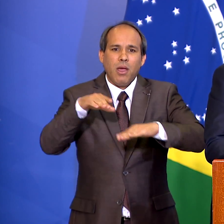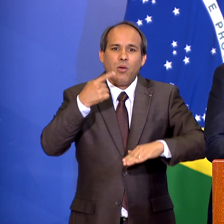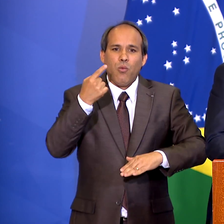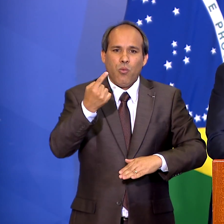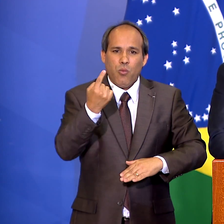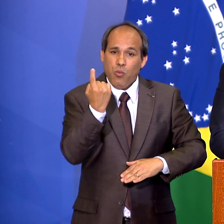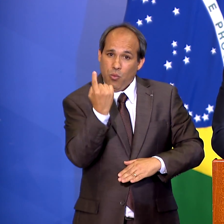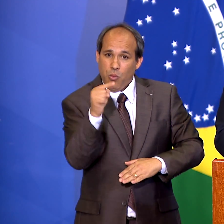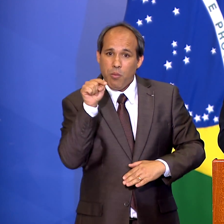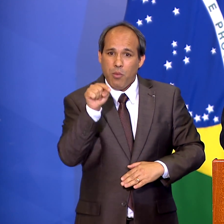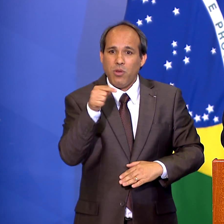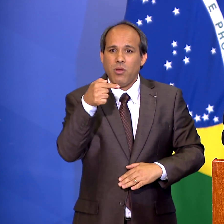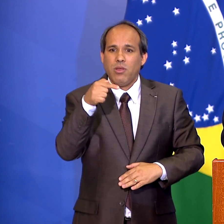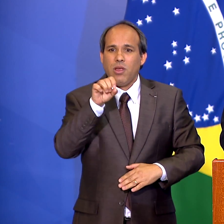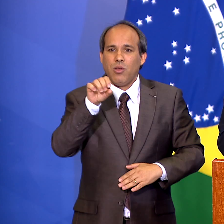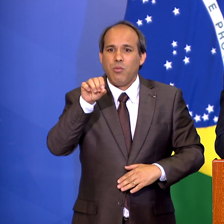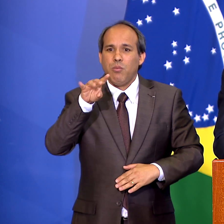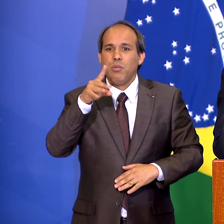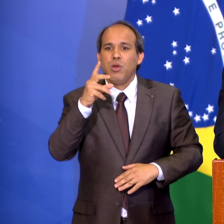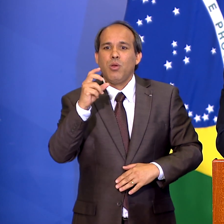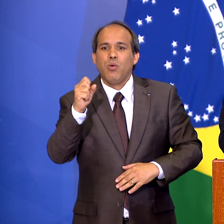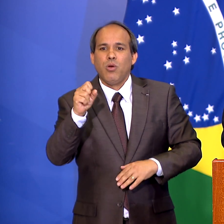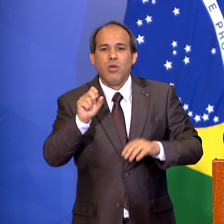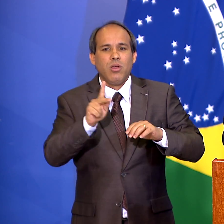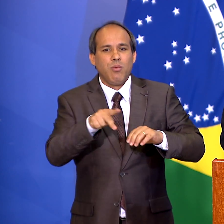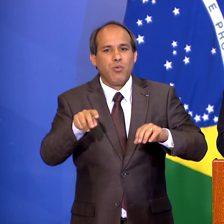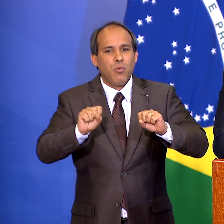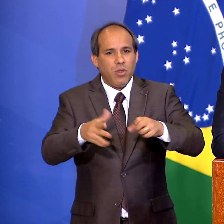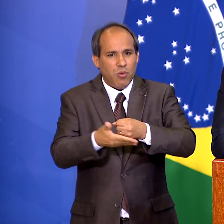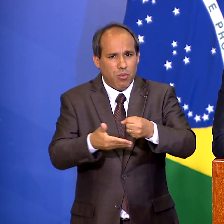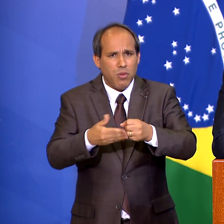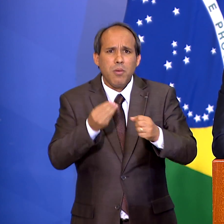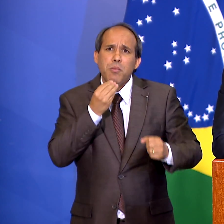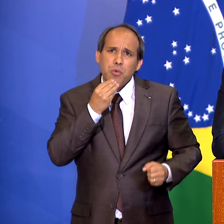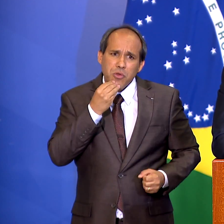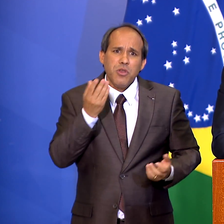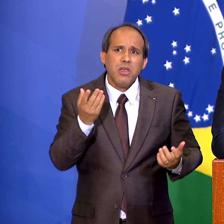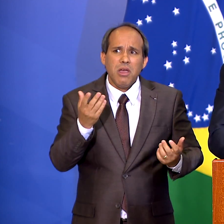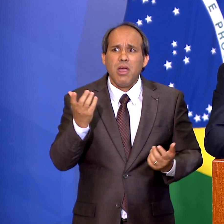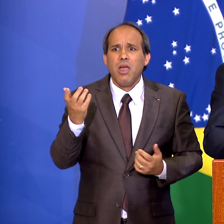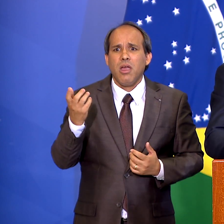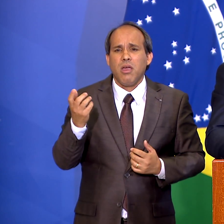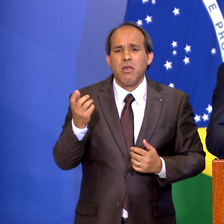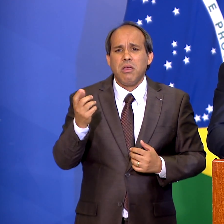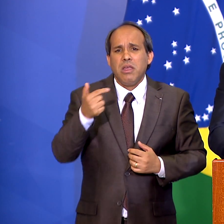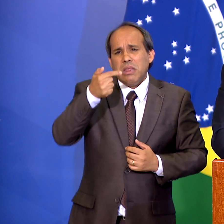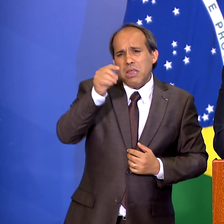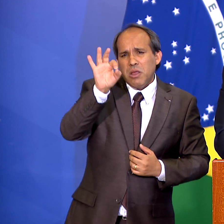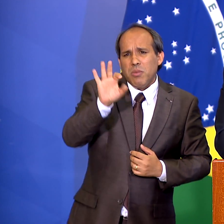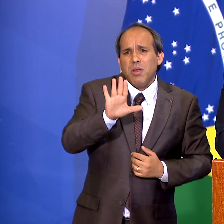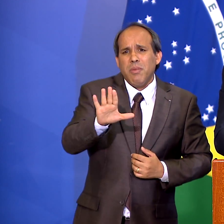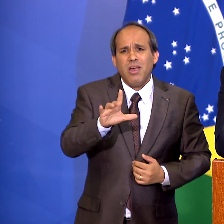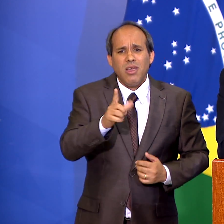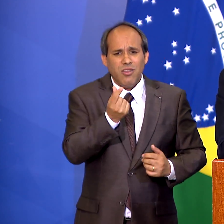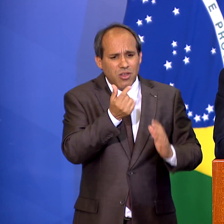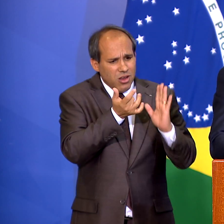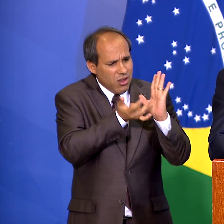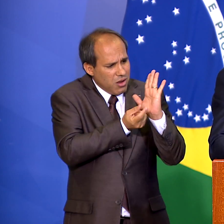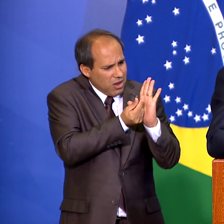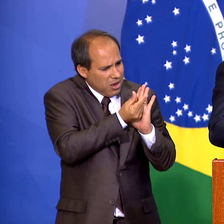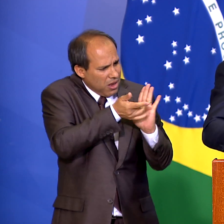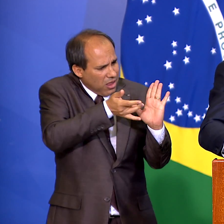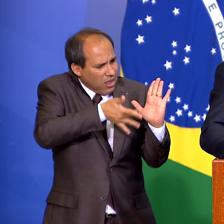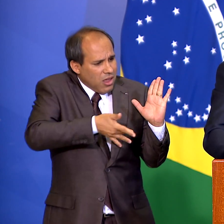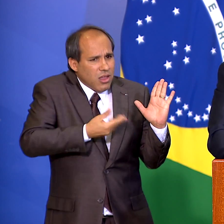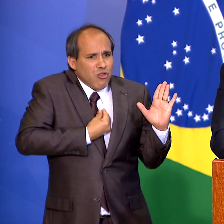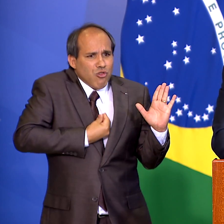professores da educação básica. Podemos dar em torno de 7%, sim. Mas o dinheiro existe. Em grande parte, ou